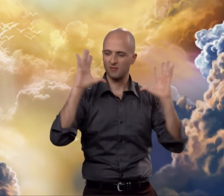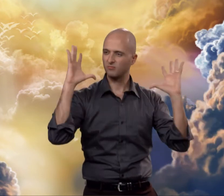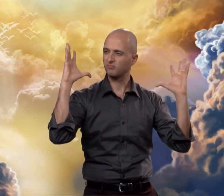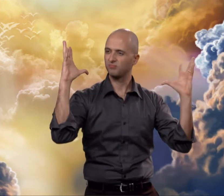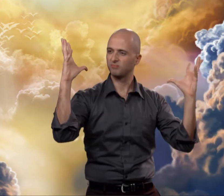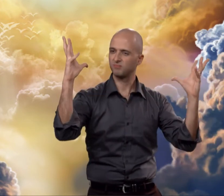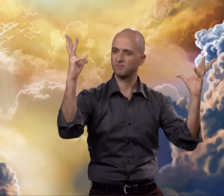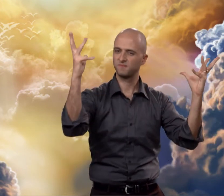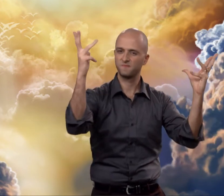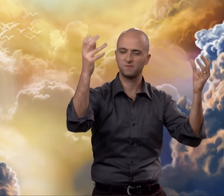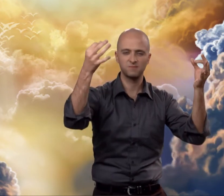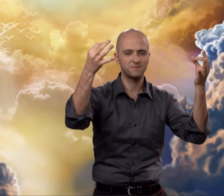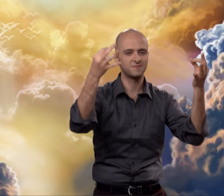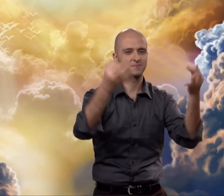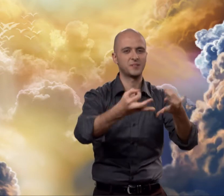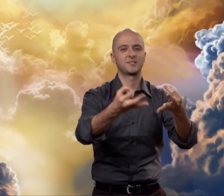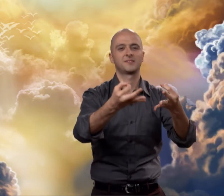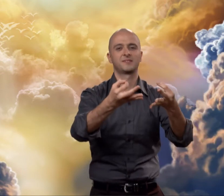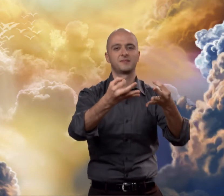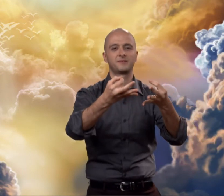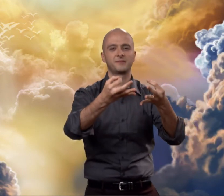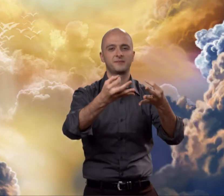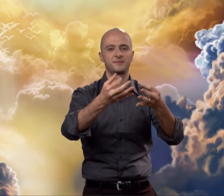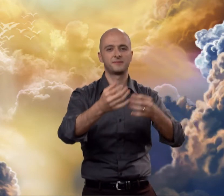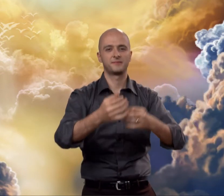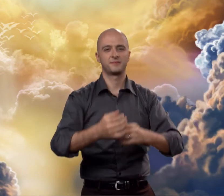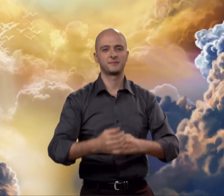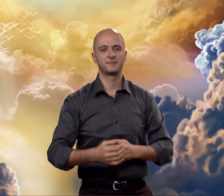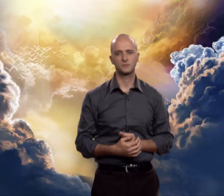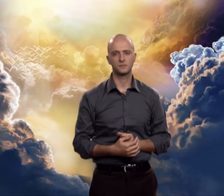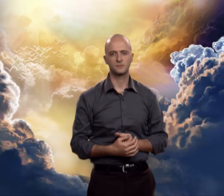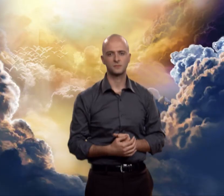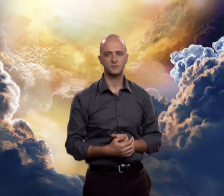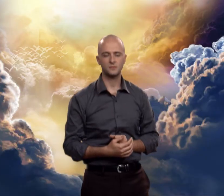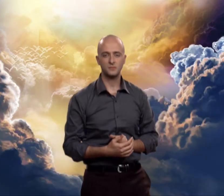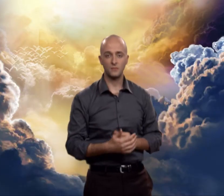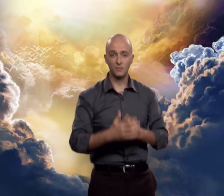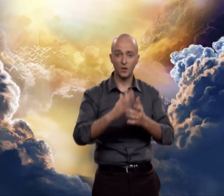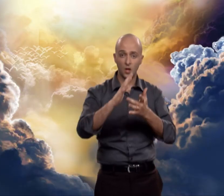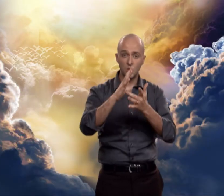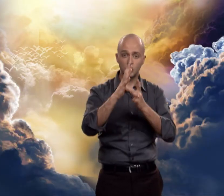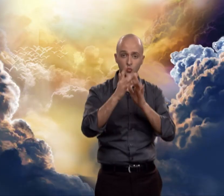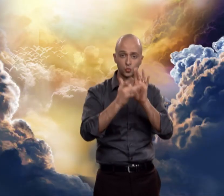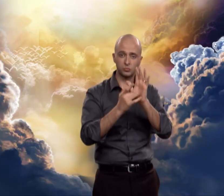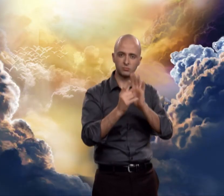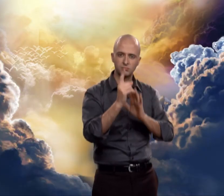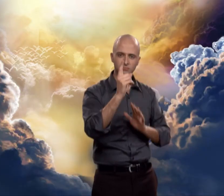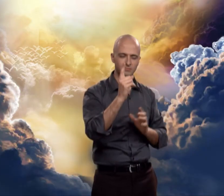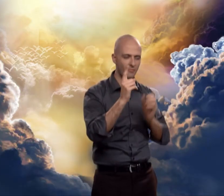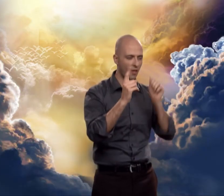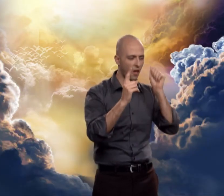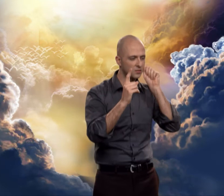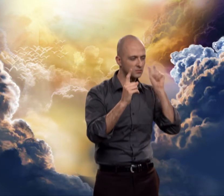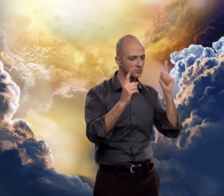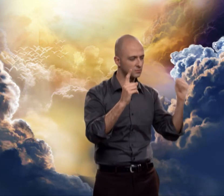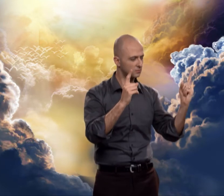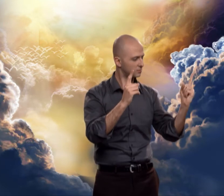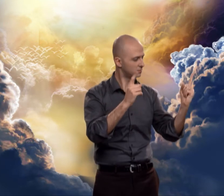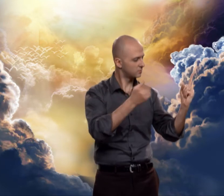desde o início das nações. Suportaram a aflição do tempo de angústia de Jacó. Permaneceram sem intercessor durante os juízos